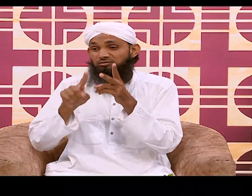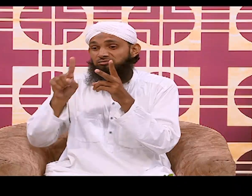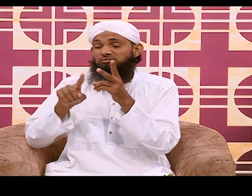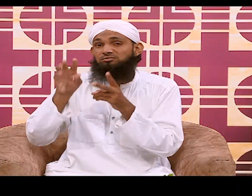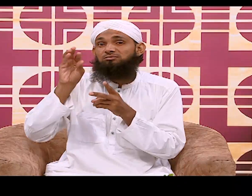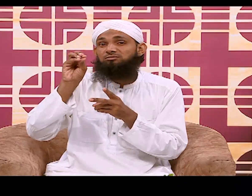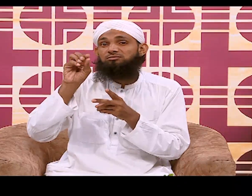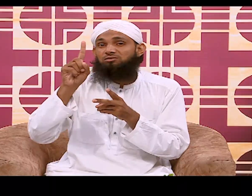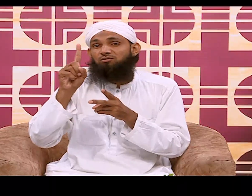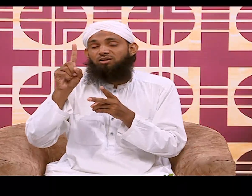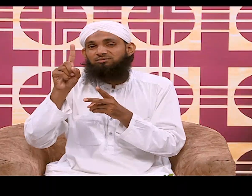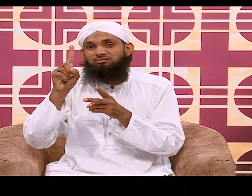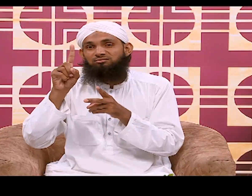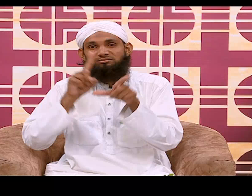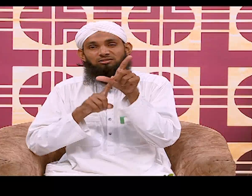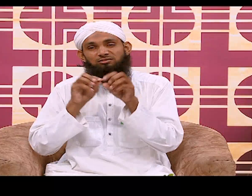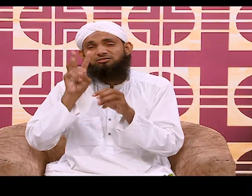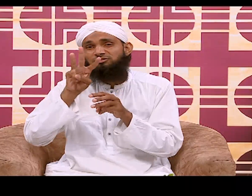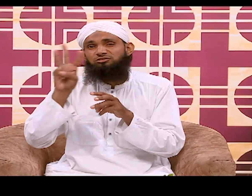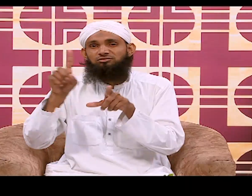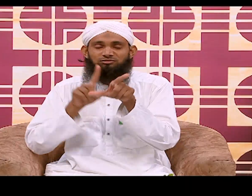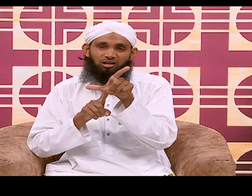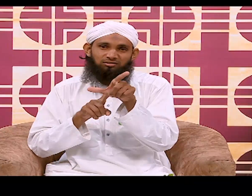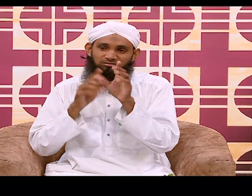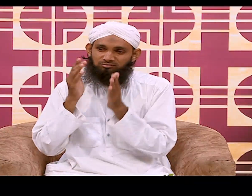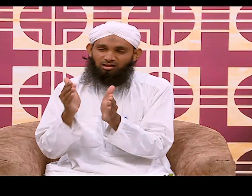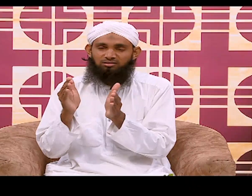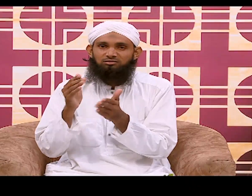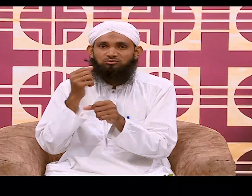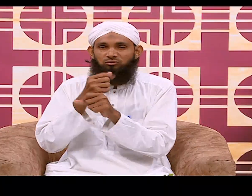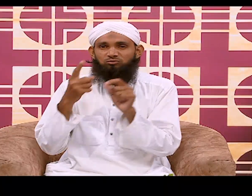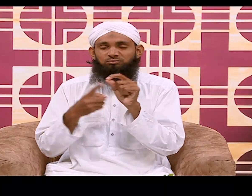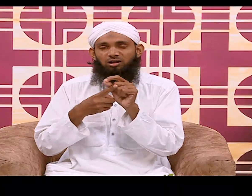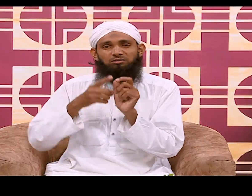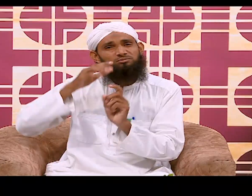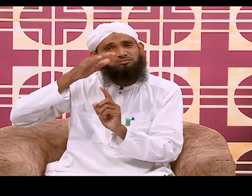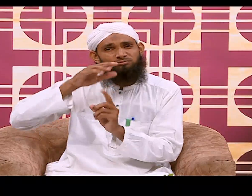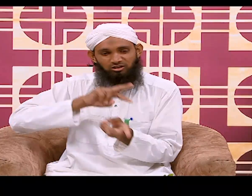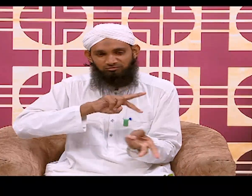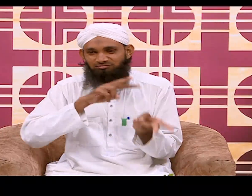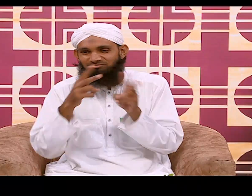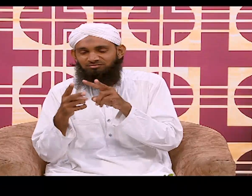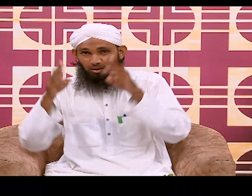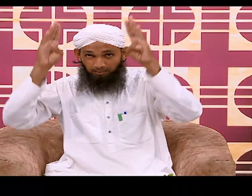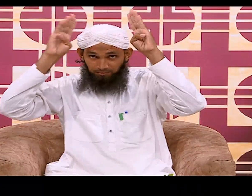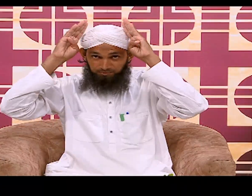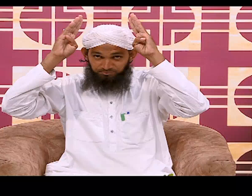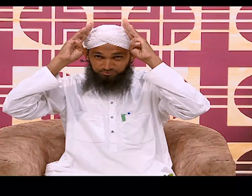کل 33 سال بنتے ہیں۔ اس عرصے میں حضور غوث پاک رحمت اللہ علیہ بغداد تشریف لائے، اور یہاں